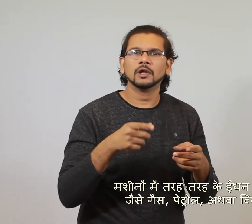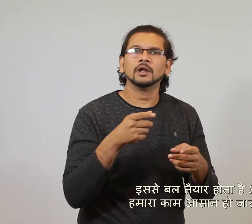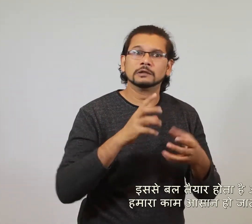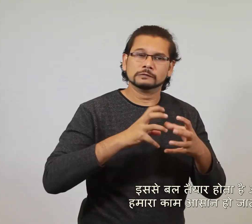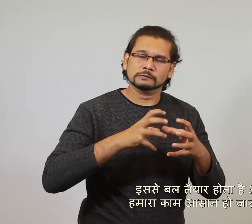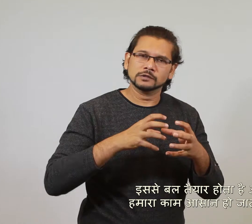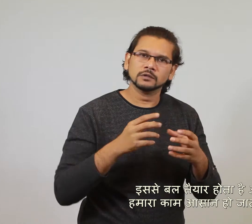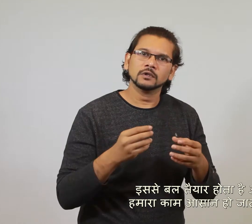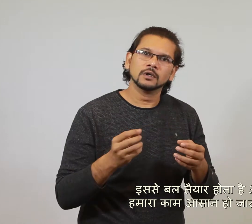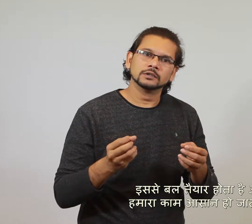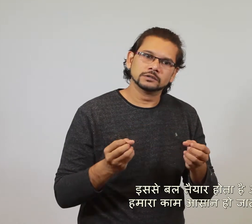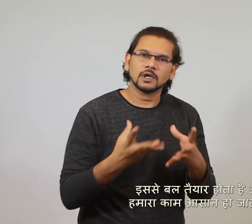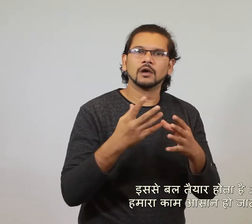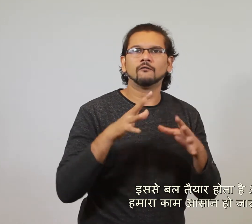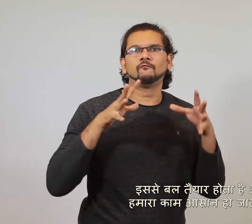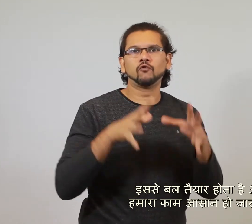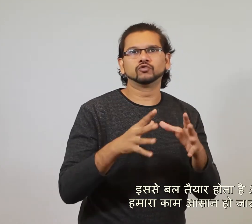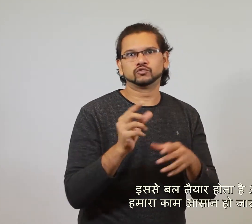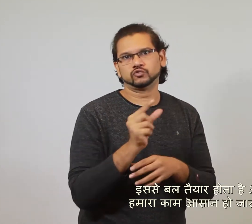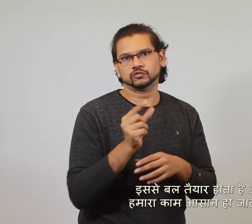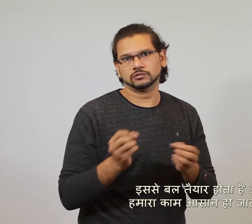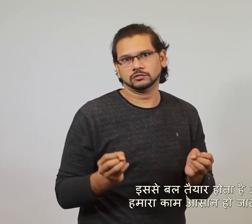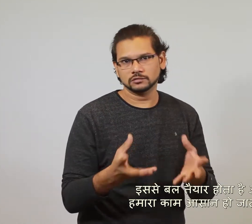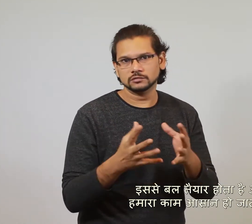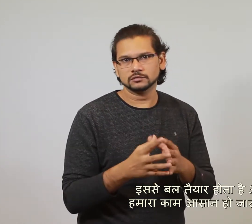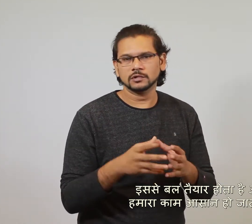इससे बल तयार होता है और हमारा काम आसान हो जाता है